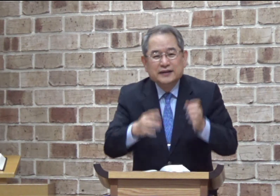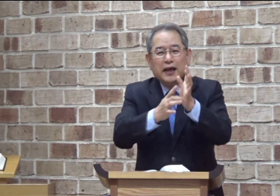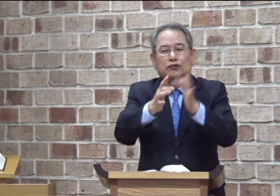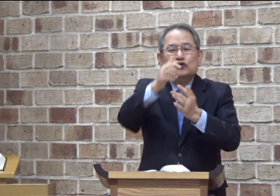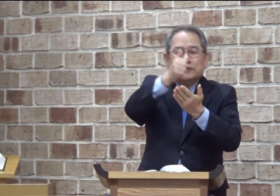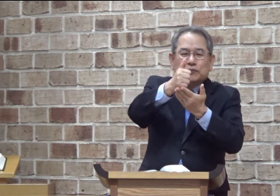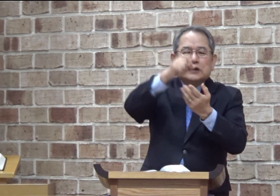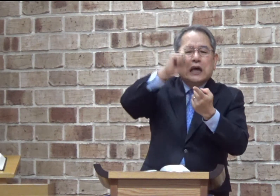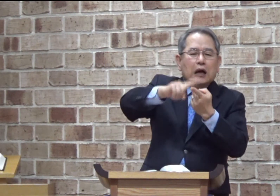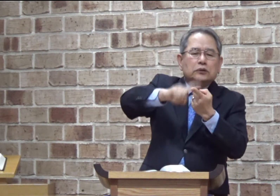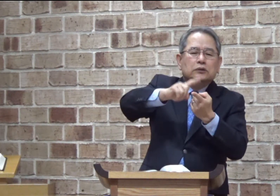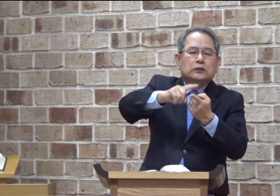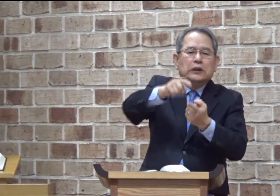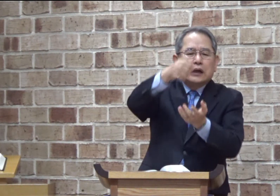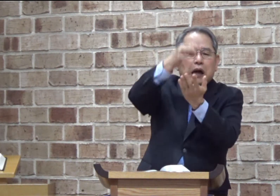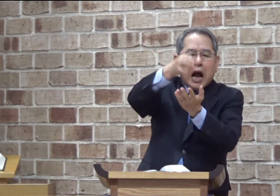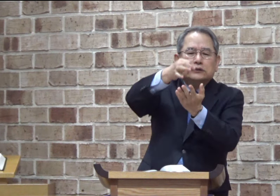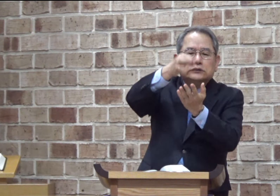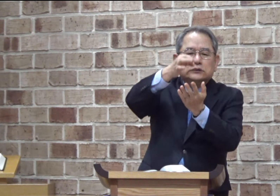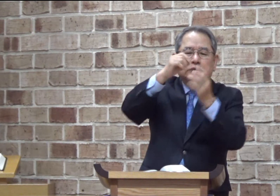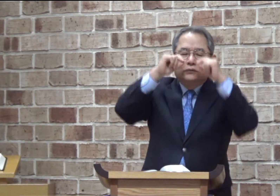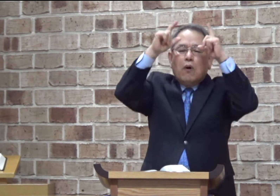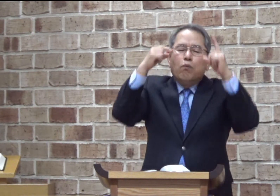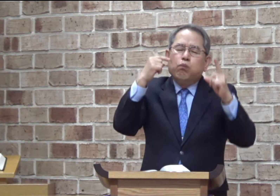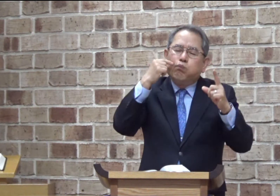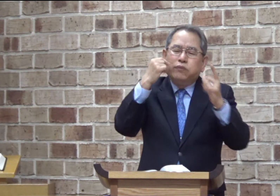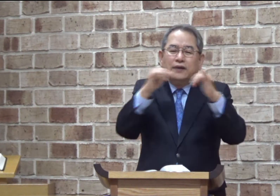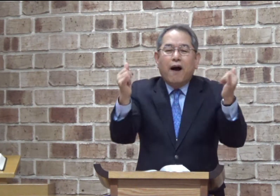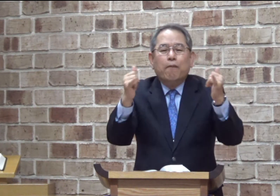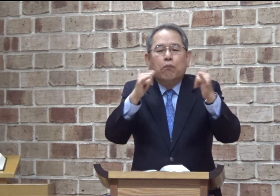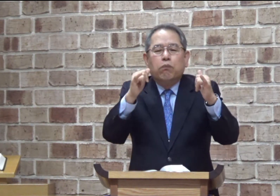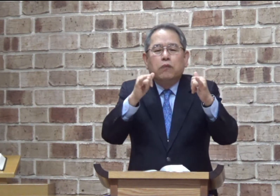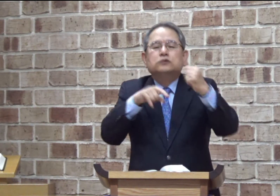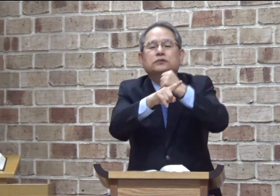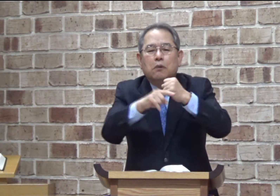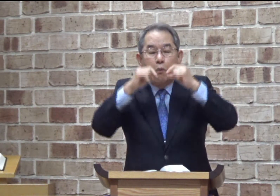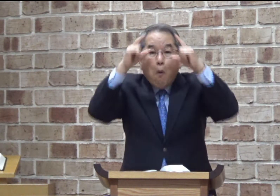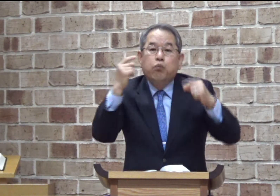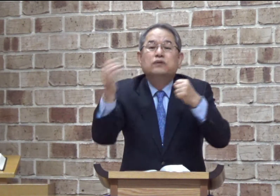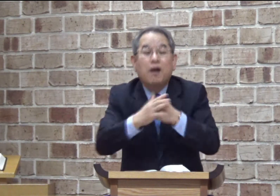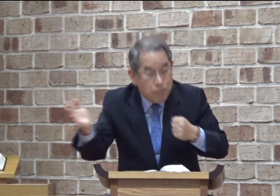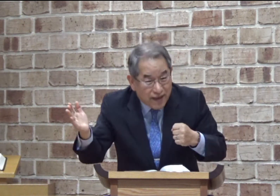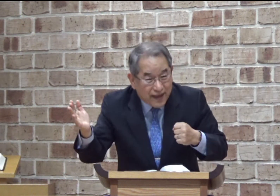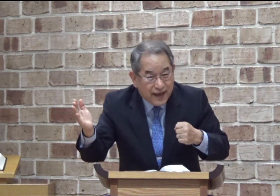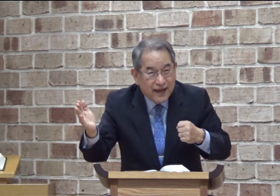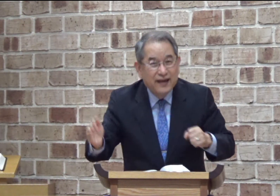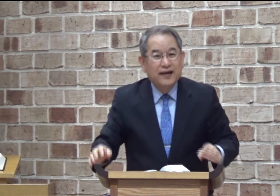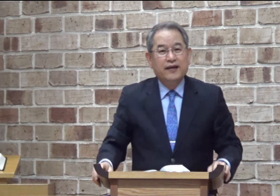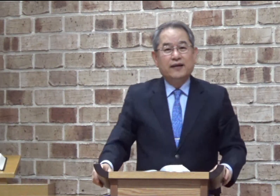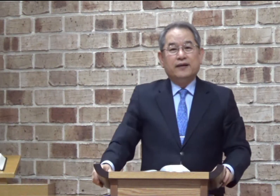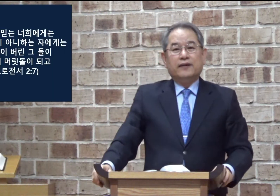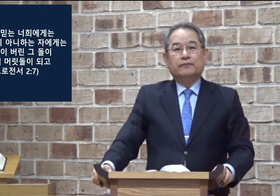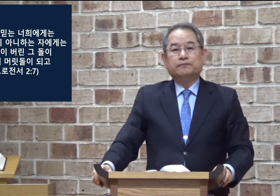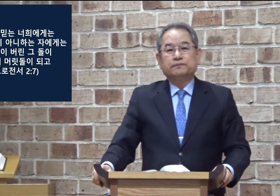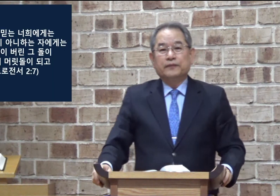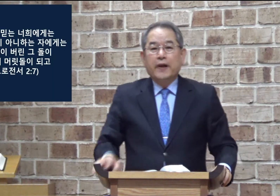깨닫지 못하는 사람이라는 것입니다. 깨닫지 못했기 때문에 그런 말을 합니다. 베드로전서 2장 7절 말씀,